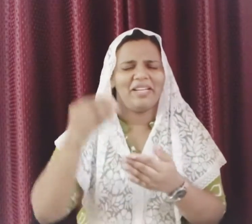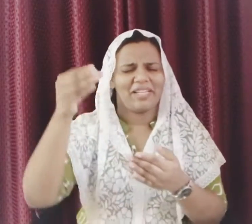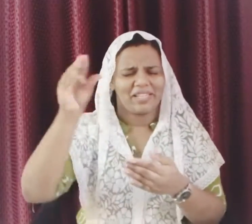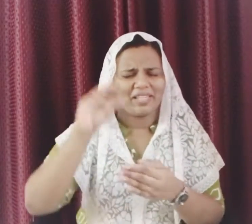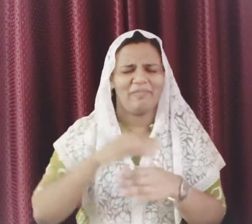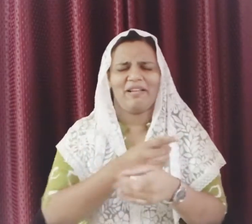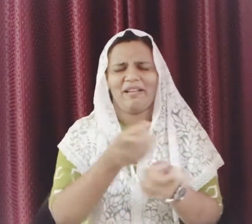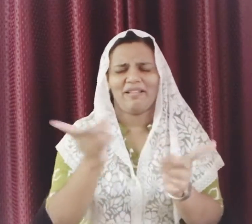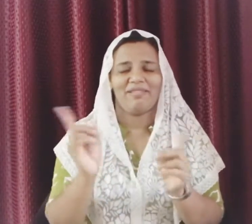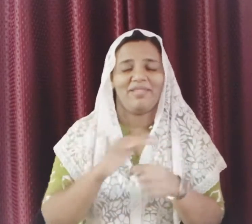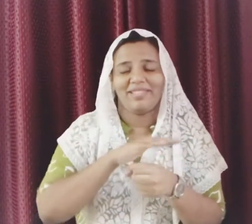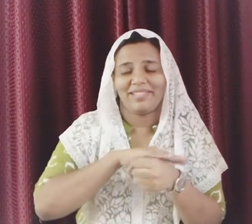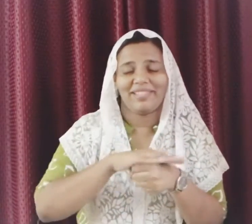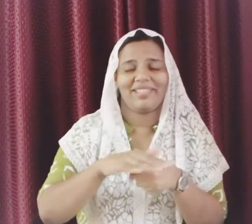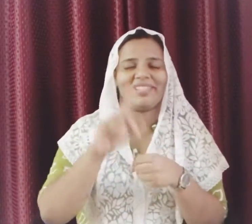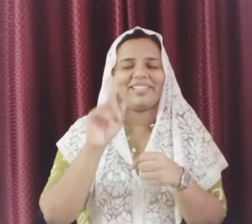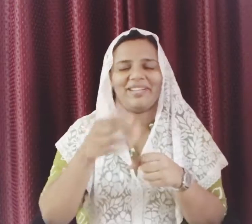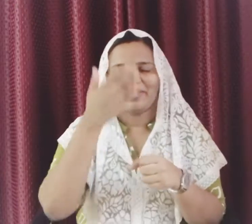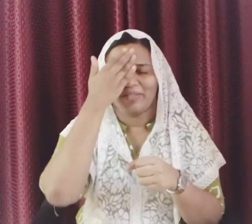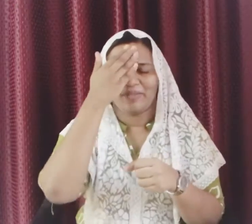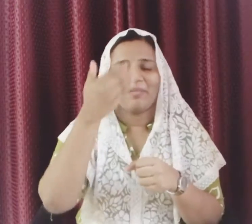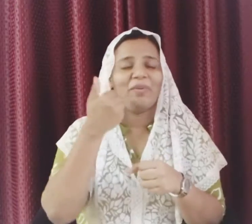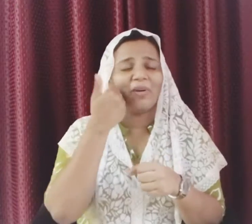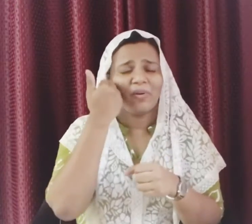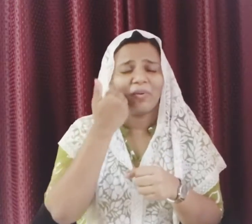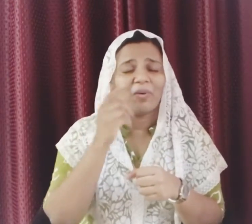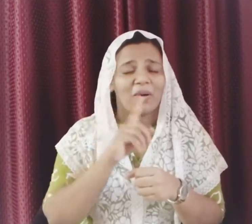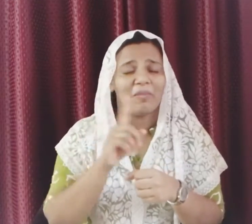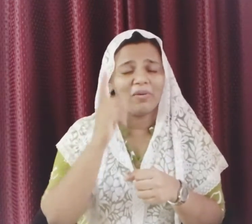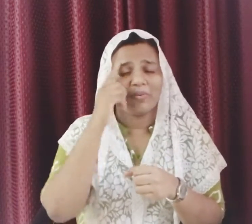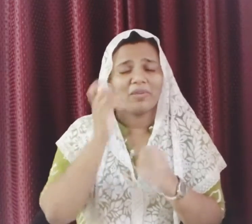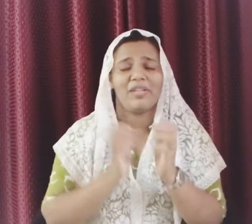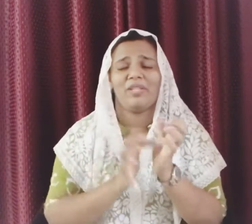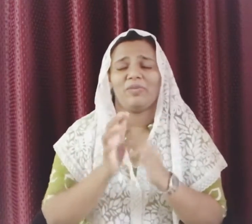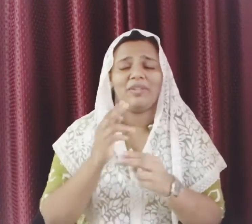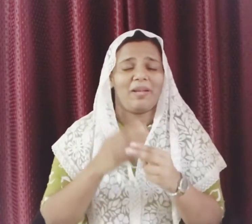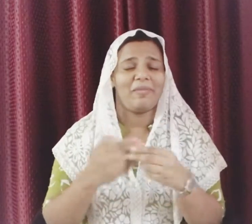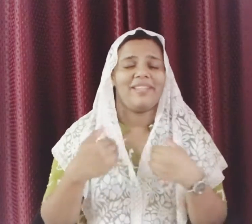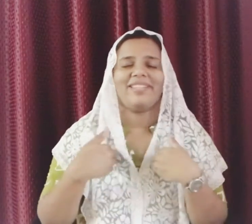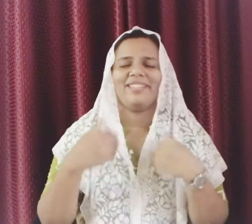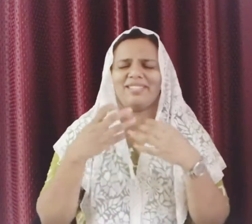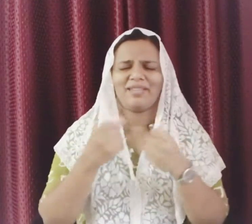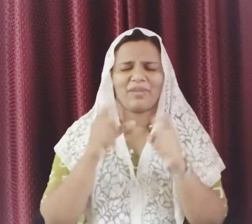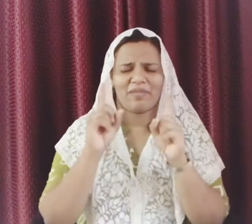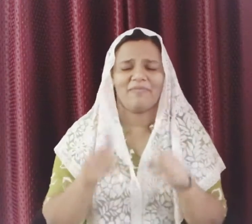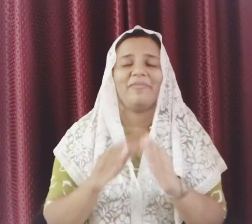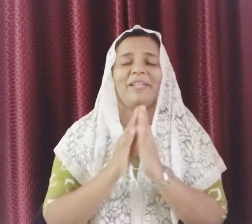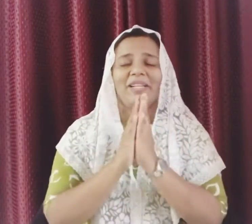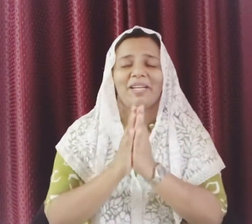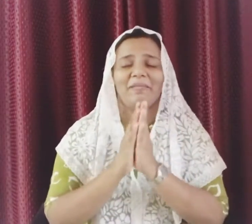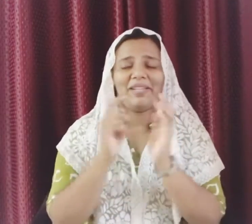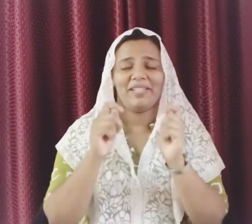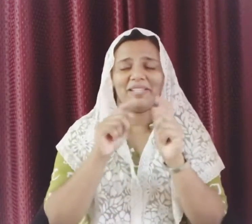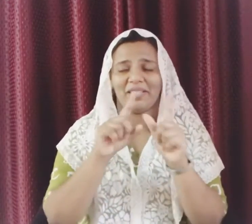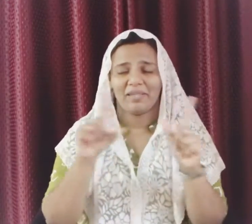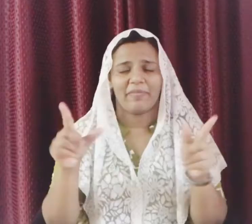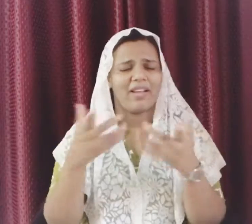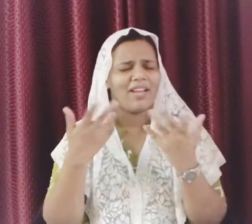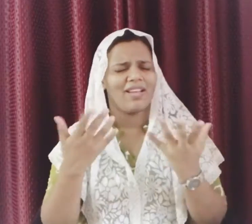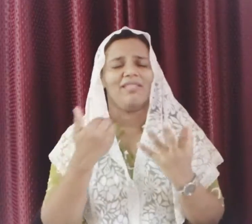കൊണ്ടും കർത്താവിനെ നിറയ്ക്കുന്നതിനായിട്ട് സ്തോത്രം. രോഗികളായിരിക്കുന്നവർ യേശു ക്രിസ്തുവിൻ്റെ നാമത്തിൽ സൗഖ്യമാകട്ടെ. ആ മേൻ, ഹല്ലേലൂയ. ഏതെങ്കിലും വിധത്തിൽ